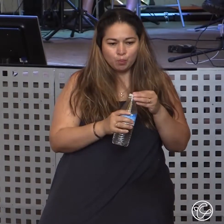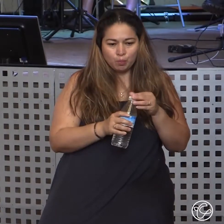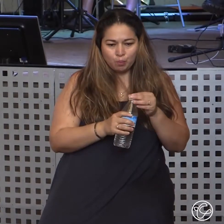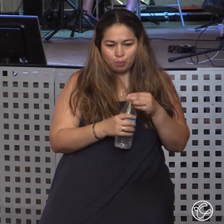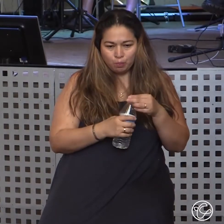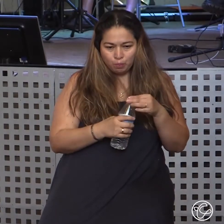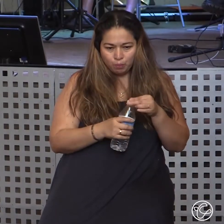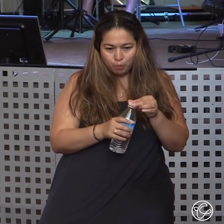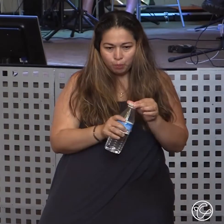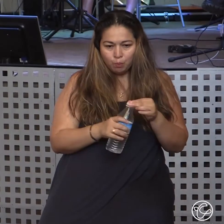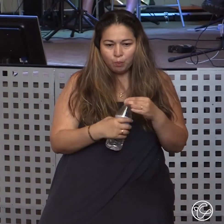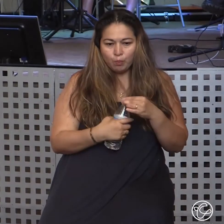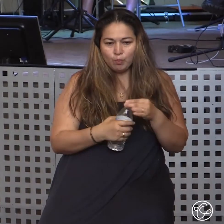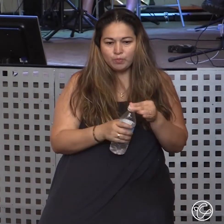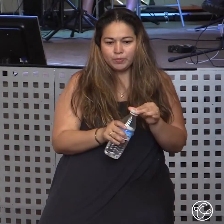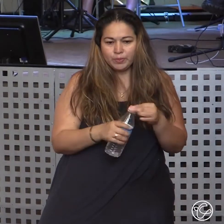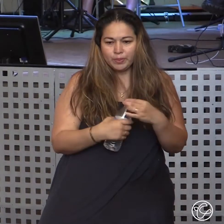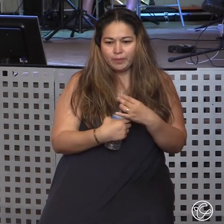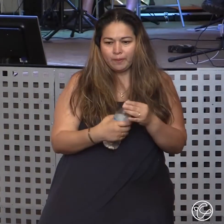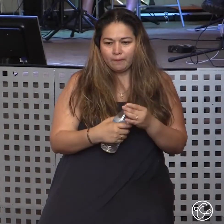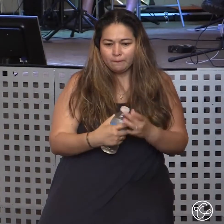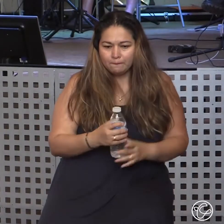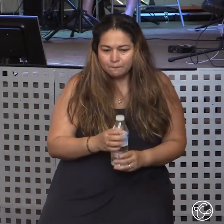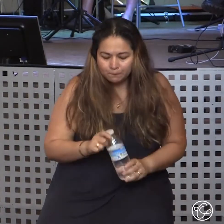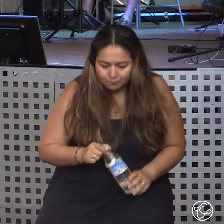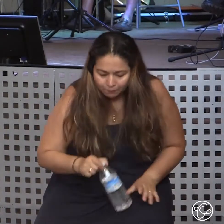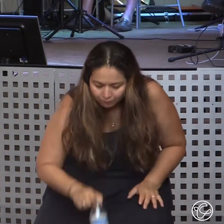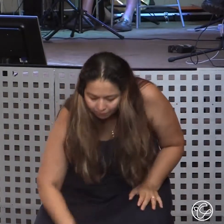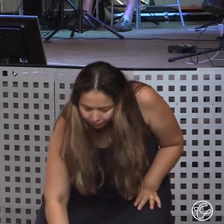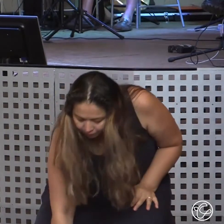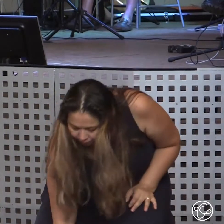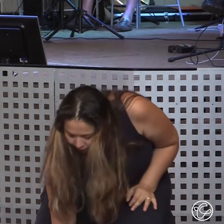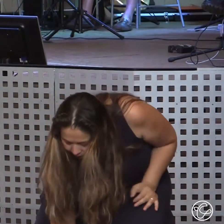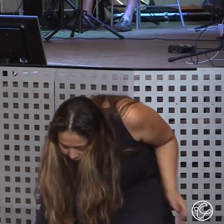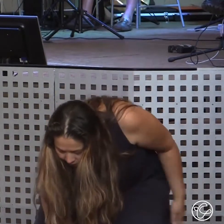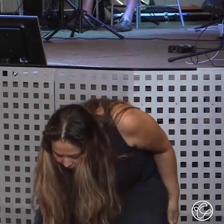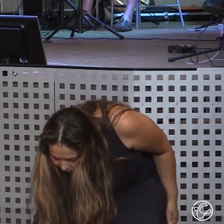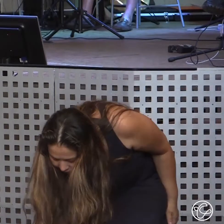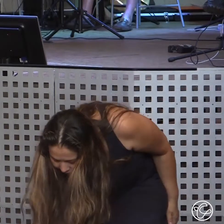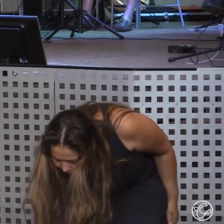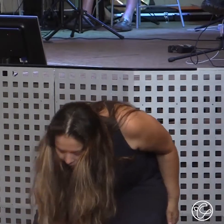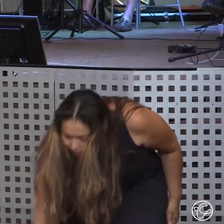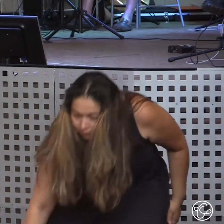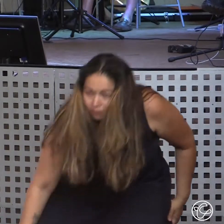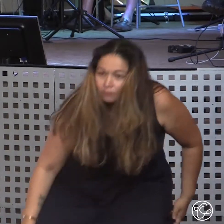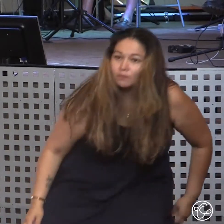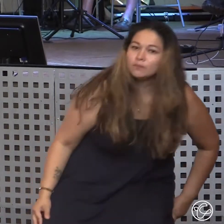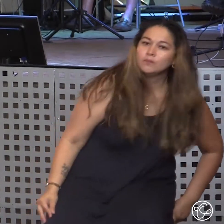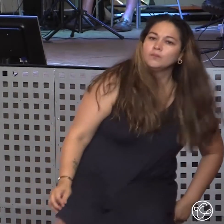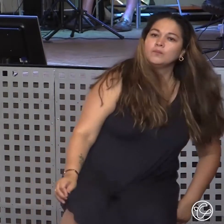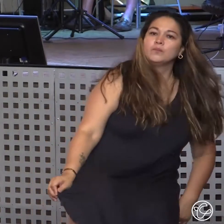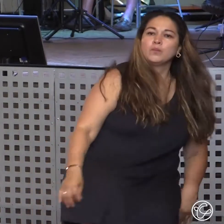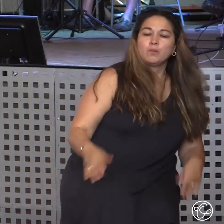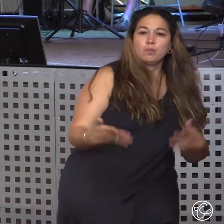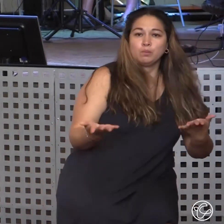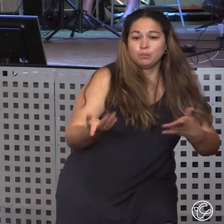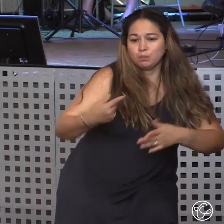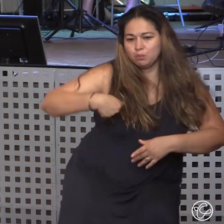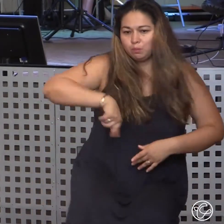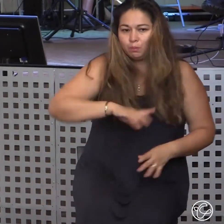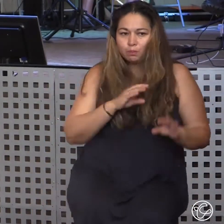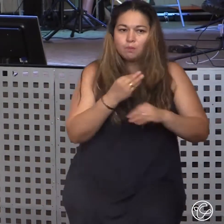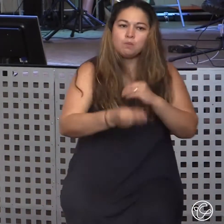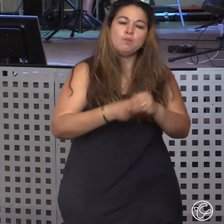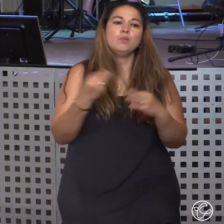es su palabra para nosotros en este tiempo. Y por lo tanto lo que nos toca es preparar los